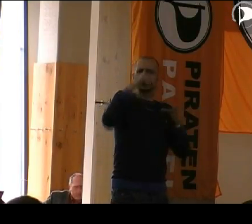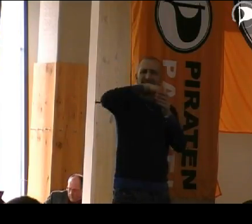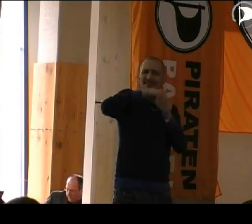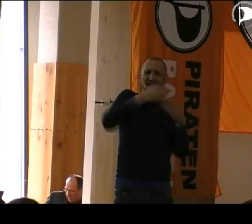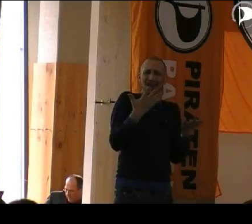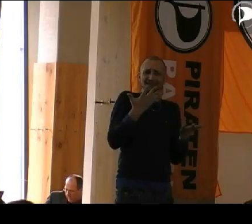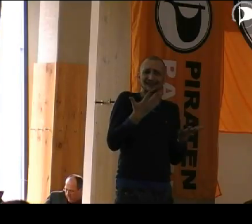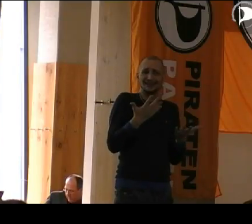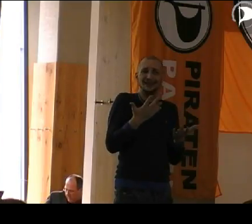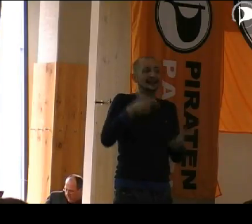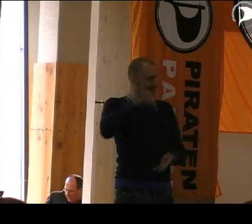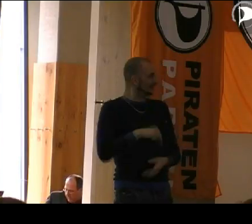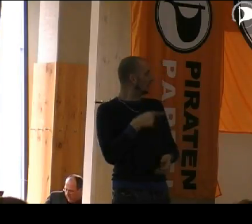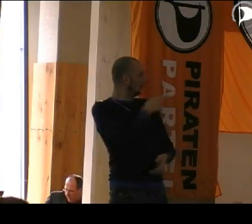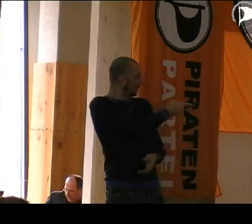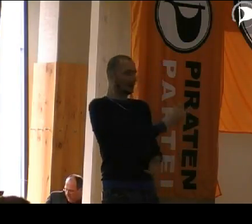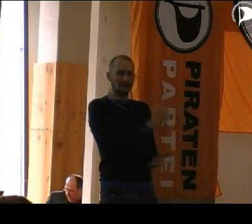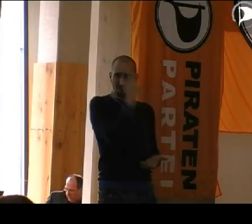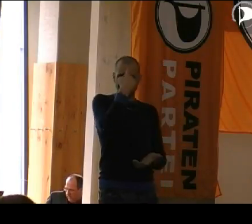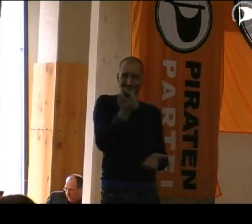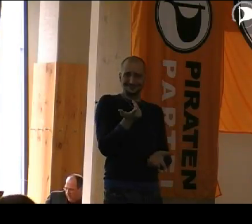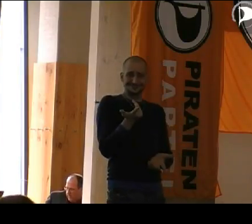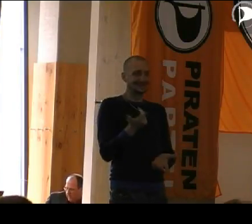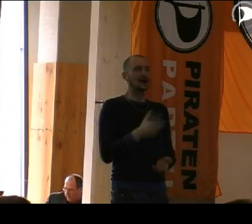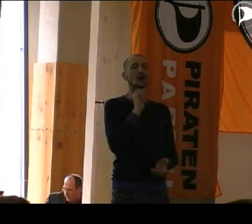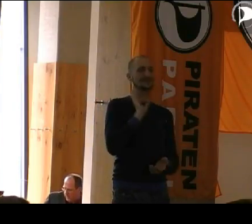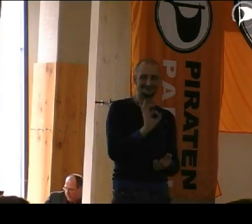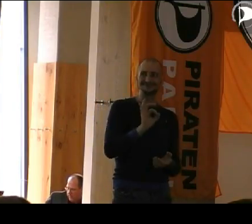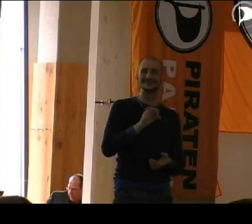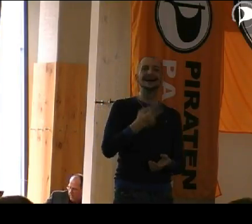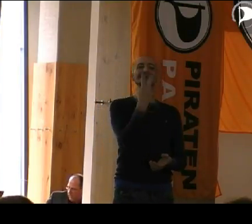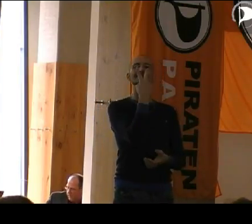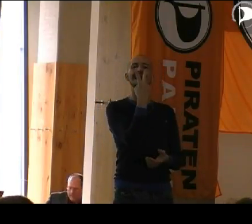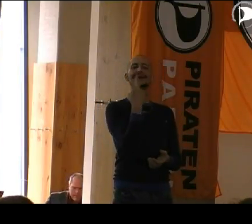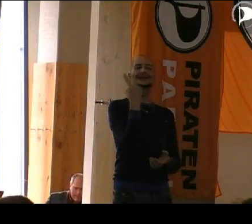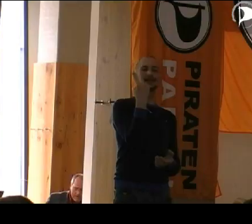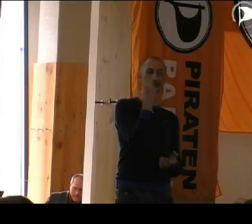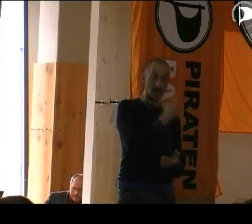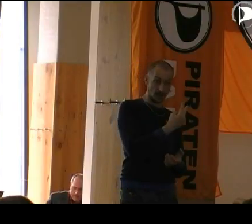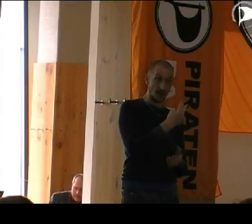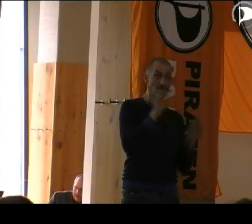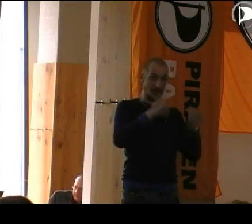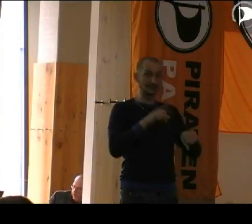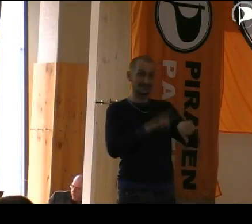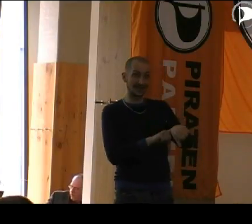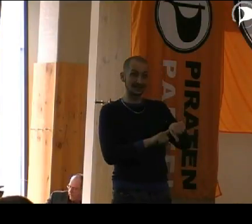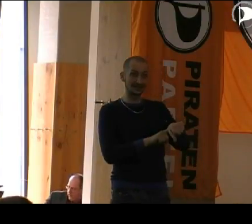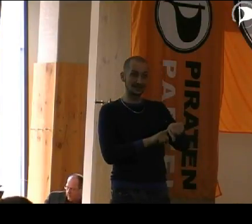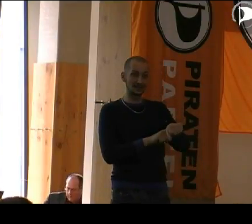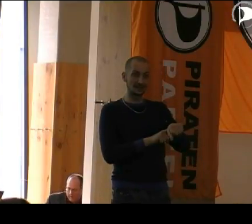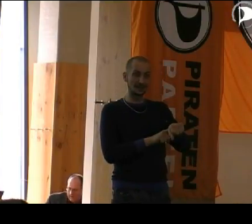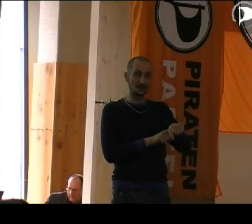das haben wir ja nicht stellen wollte um die familien verlängerung der vorstellung am nach zwei